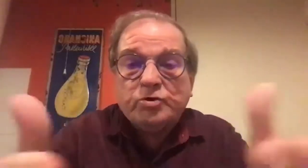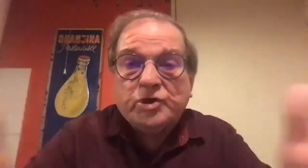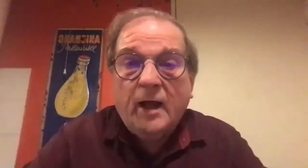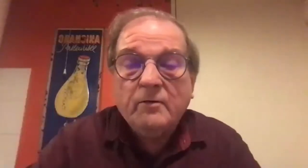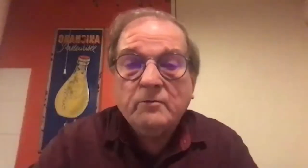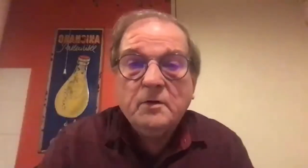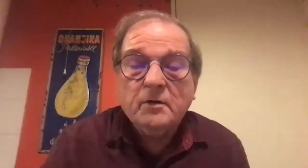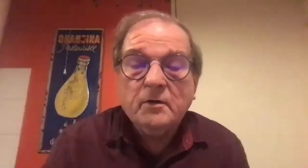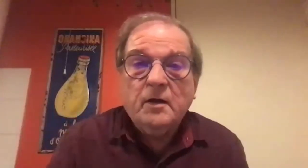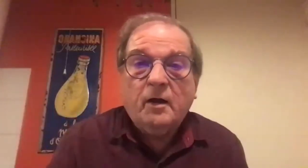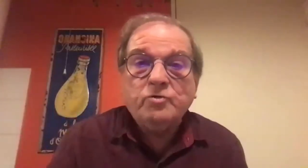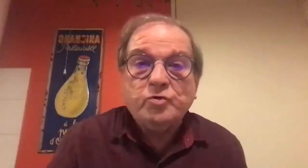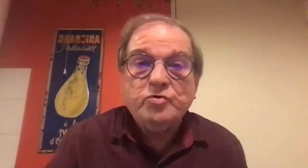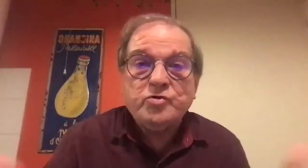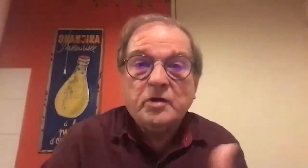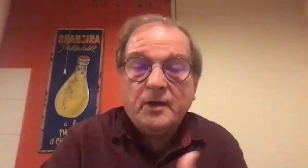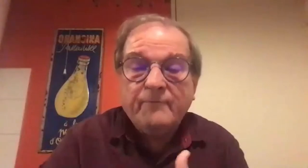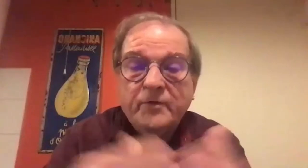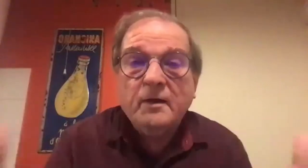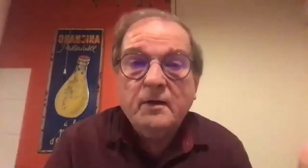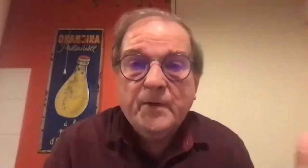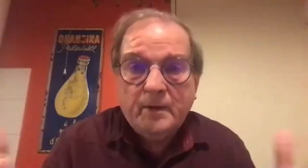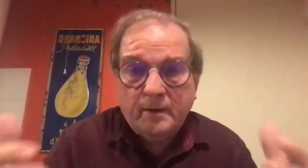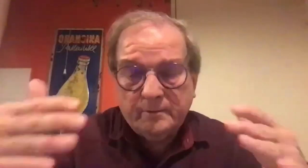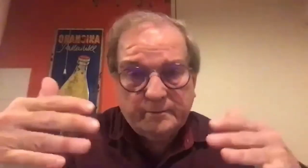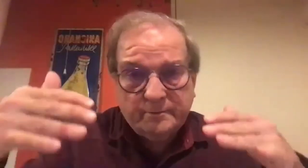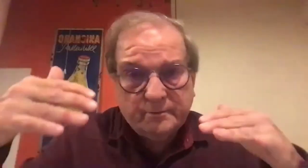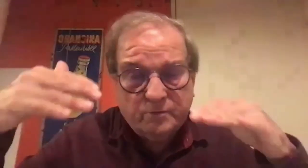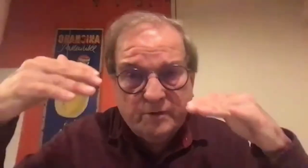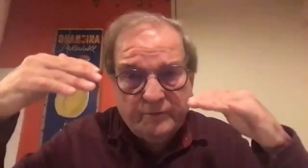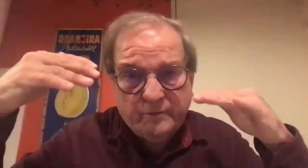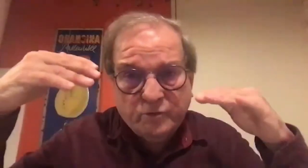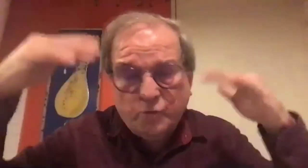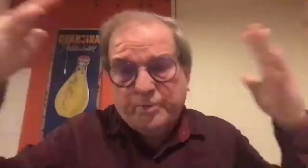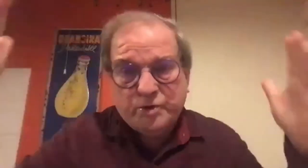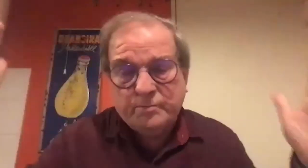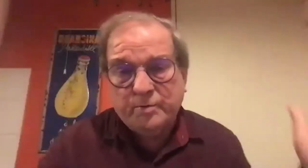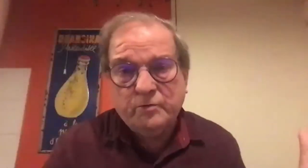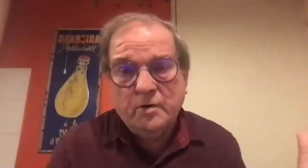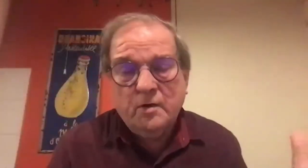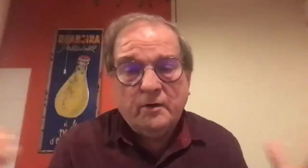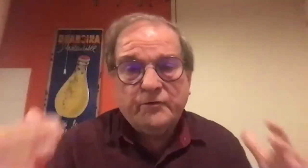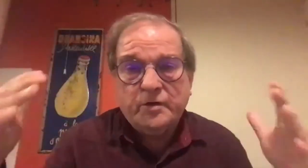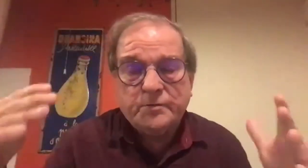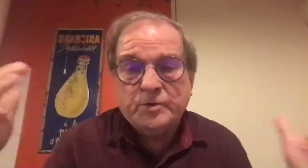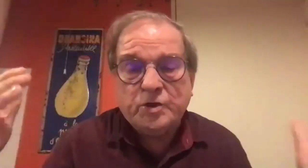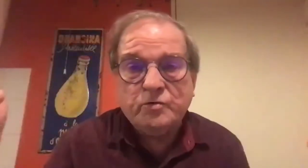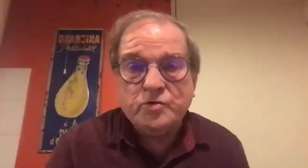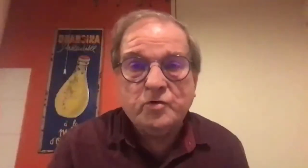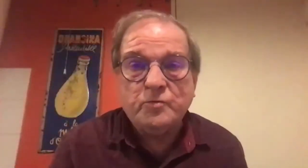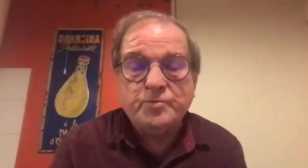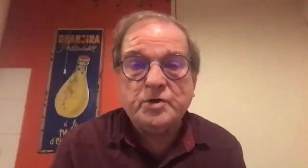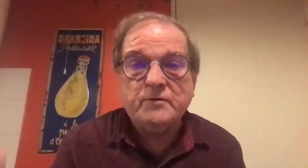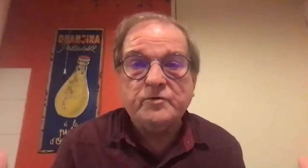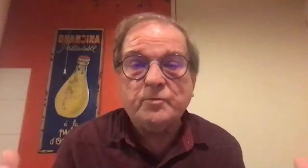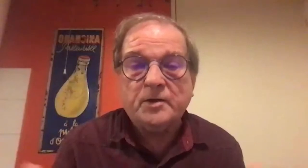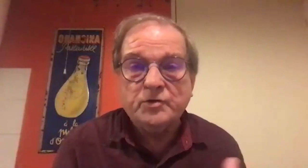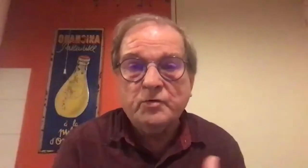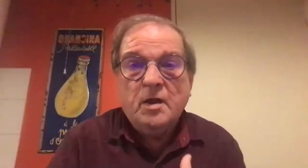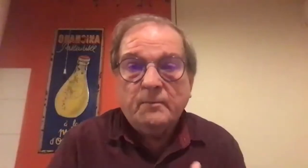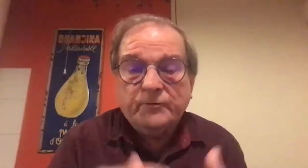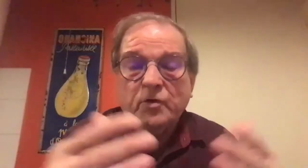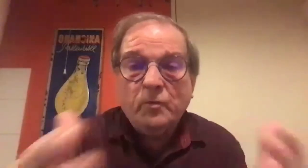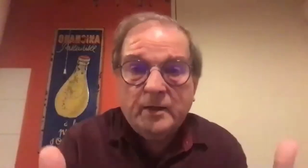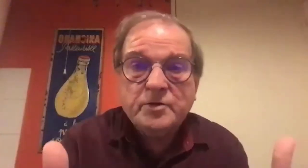que mostraram, né, aos russos que havia, inclusive superestimando, evidentemente, as condições objetivas no